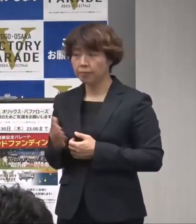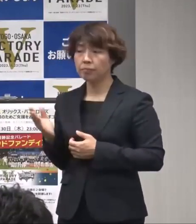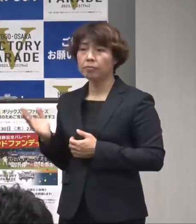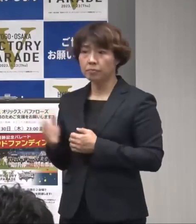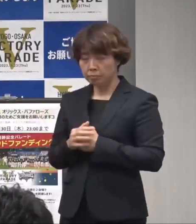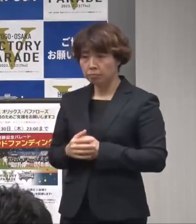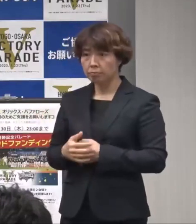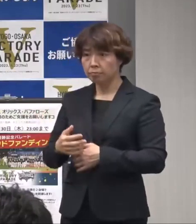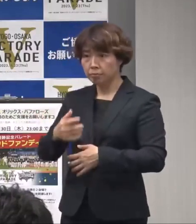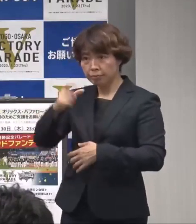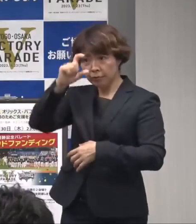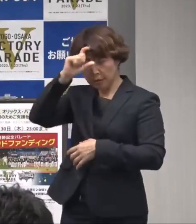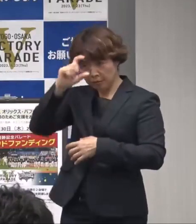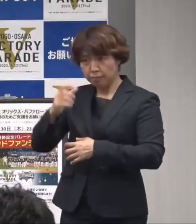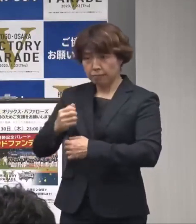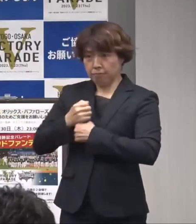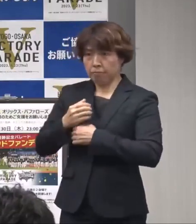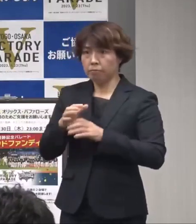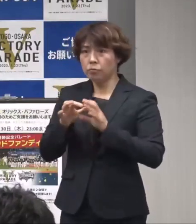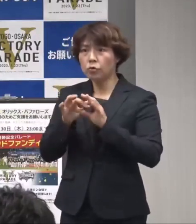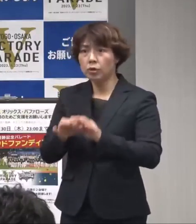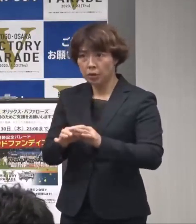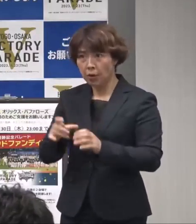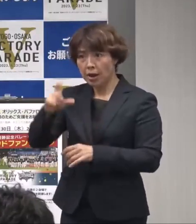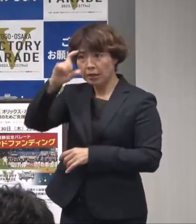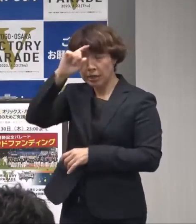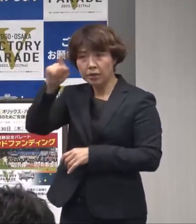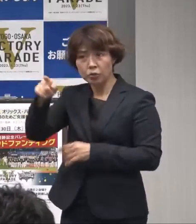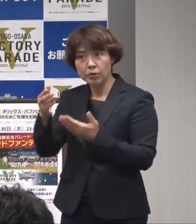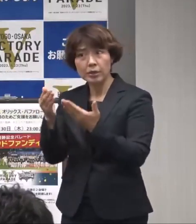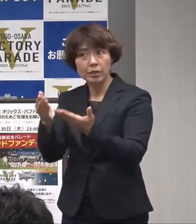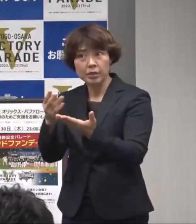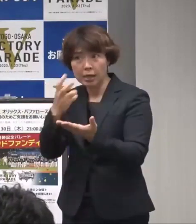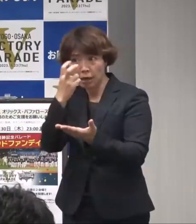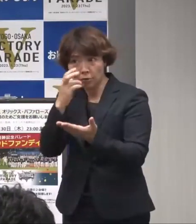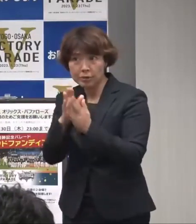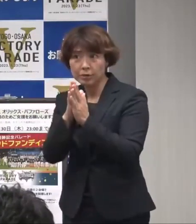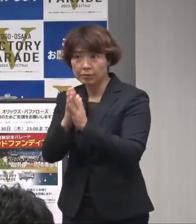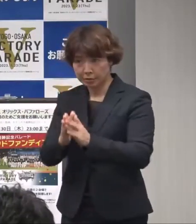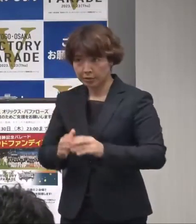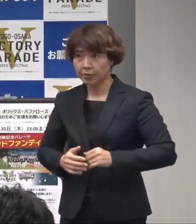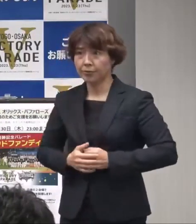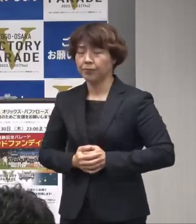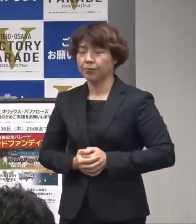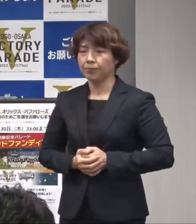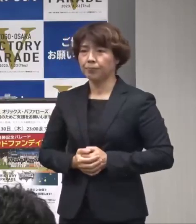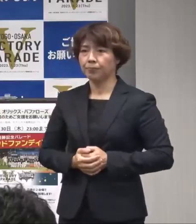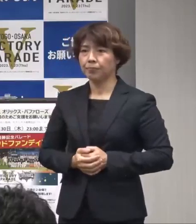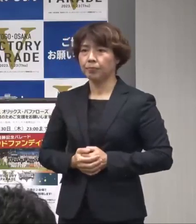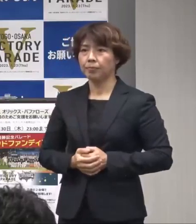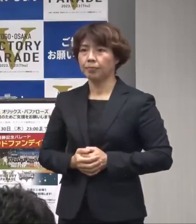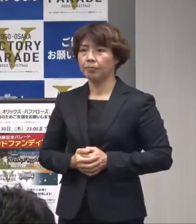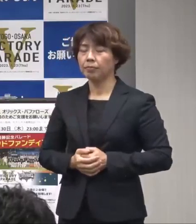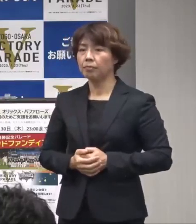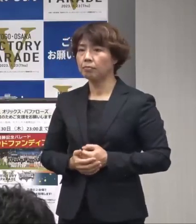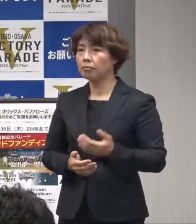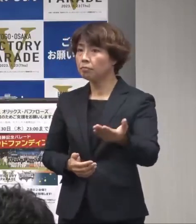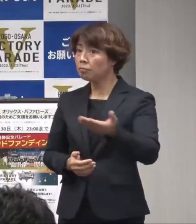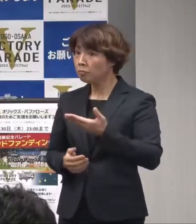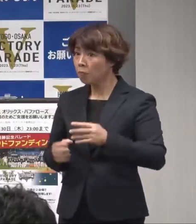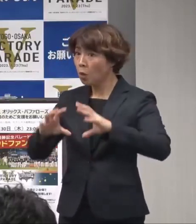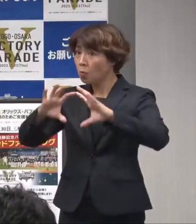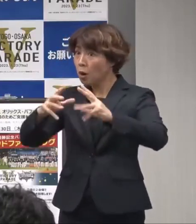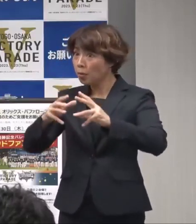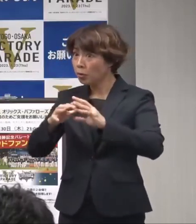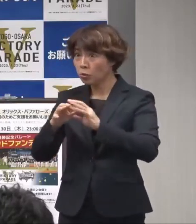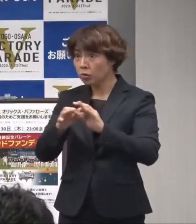警戒に関することについては、もう警察に確認して問い合わせてもらえたらというふうに思います。 これは万博とは